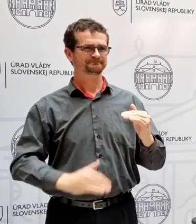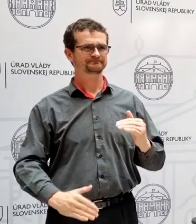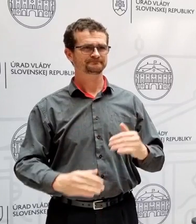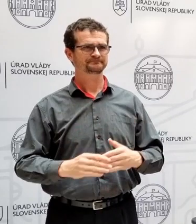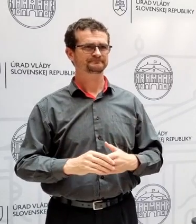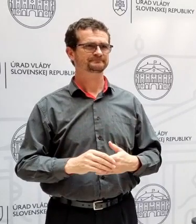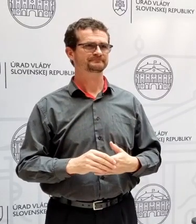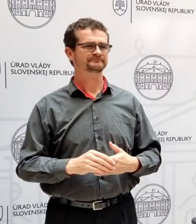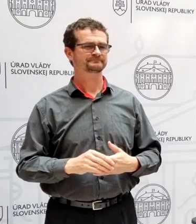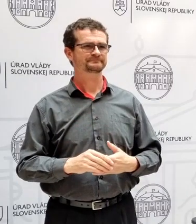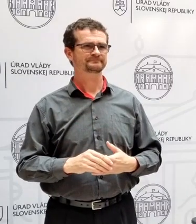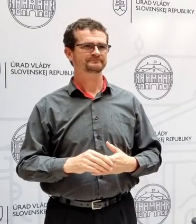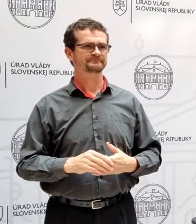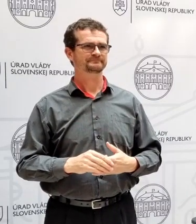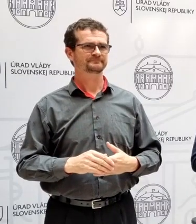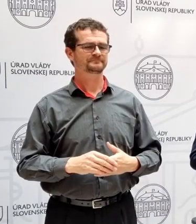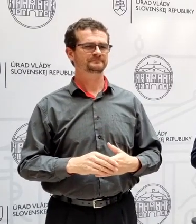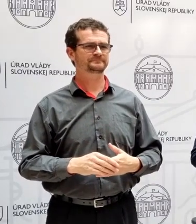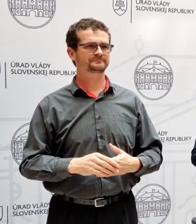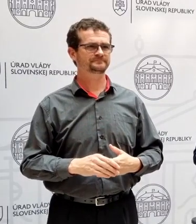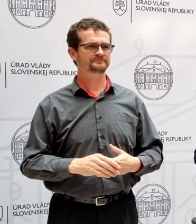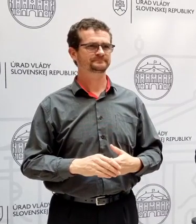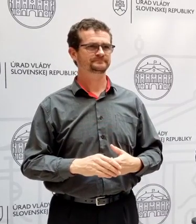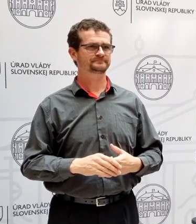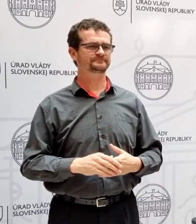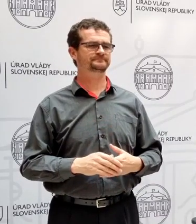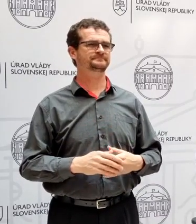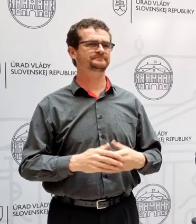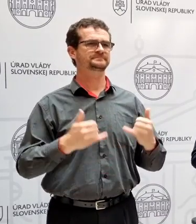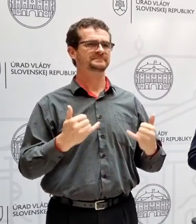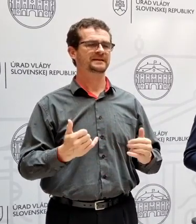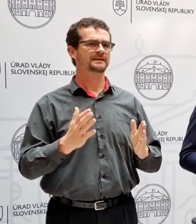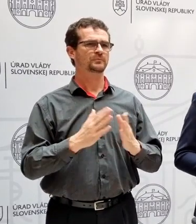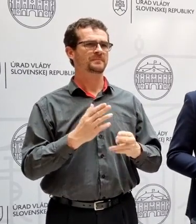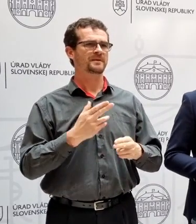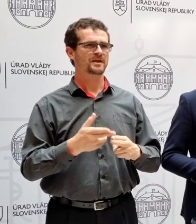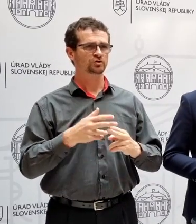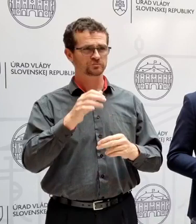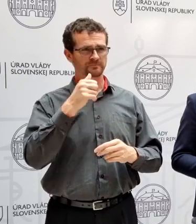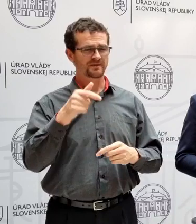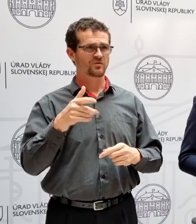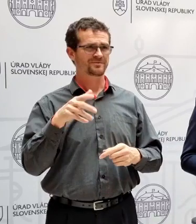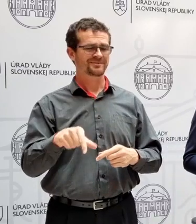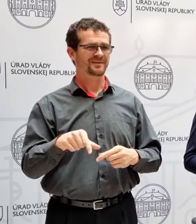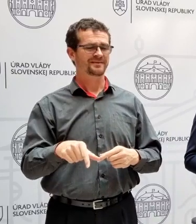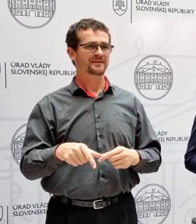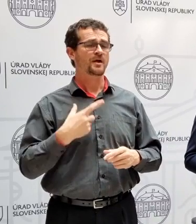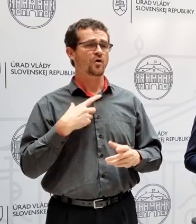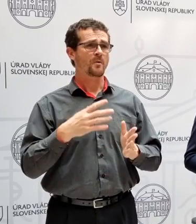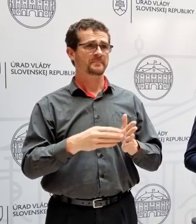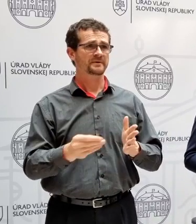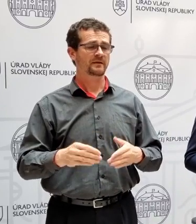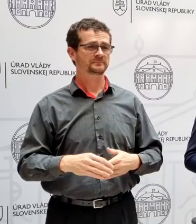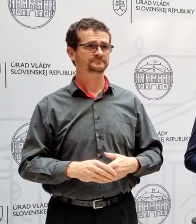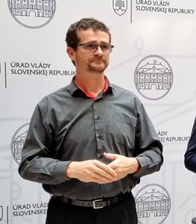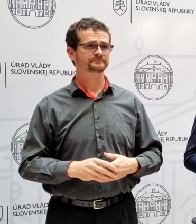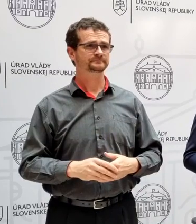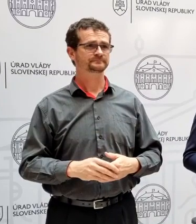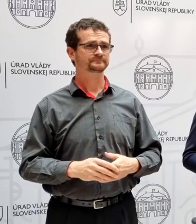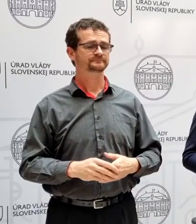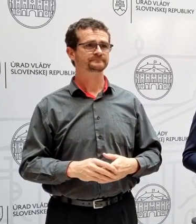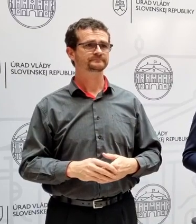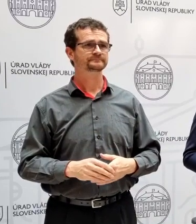po tejto stránke by tú pozíciu nezvládol. Dobre, ale že teraz nemusíme teda skúzavať k menu, ktoré ste povedali, že nie je v hre. Ako príklad tak... som povedal. Áno. Možno